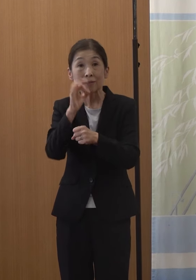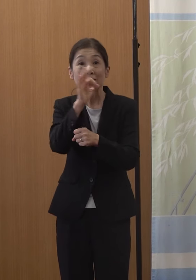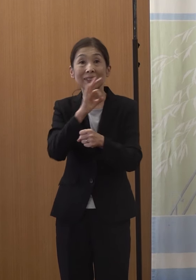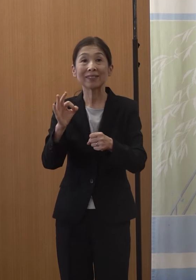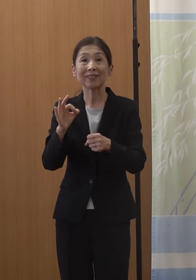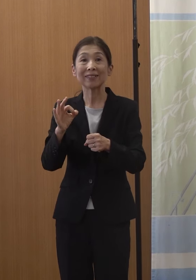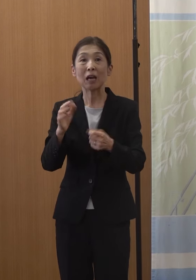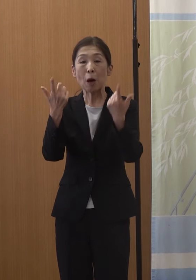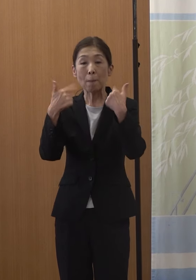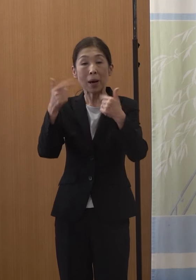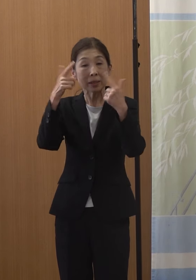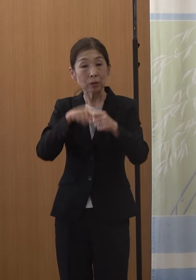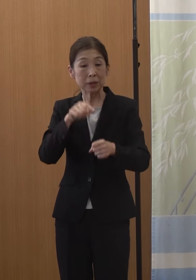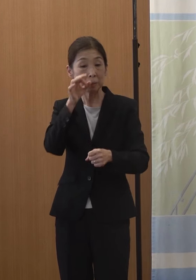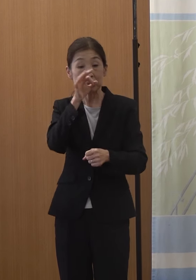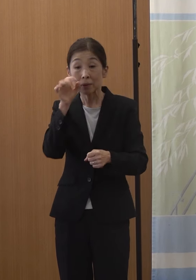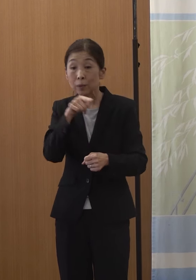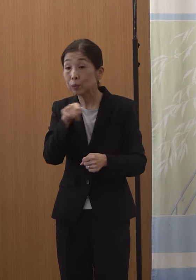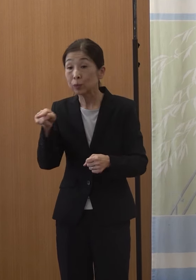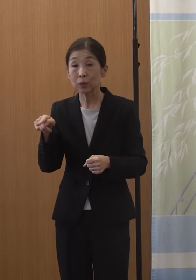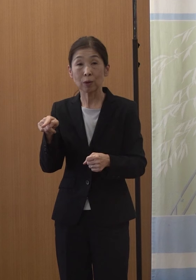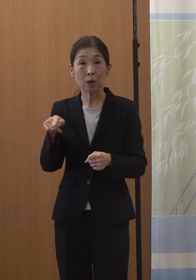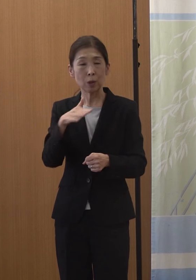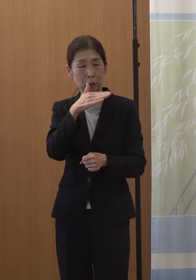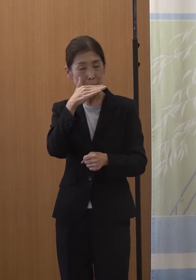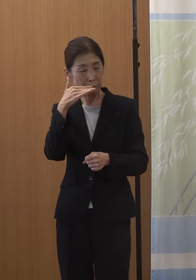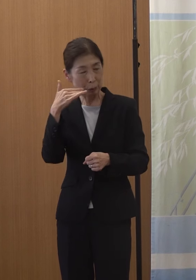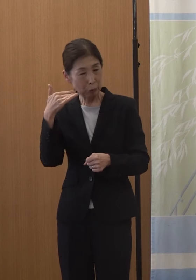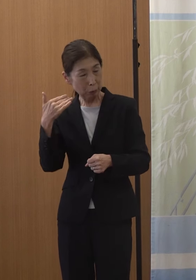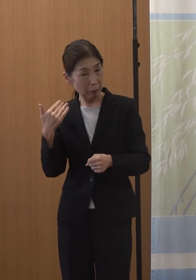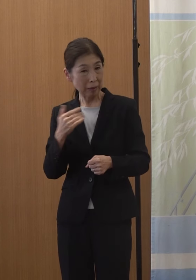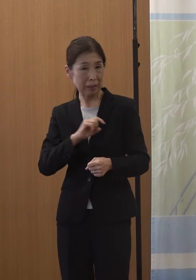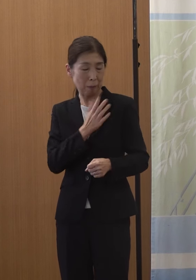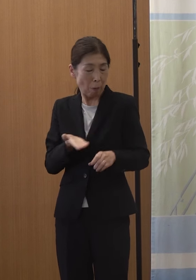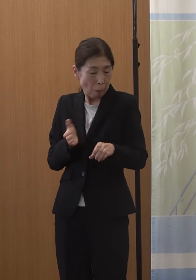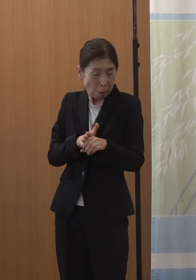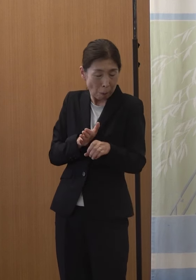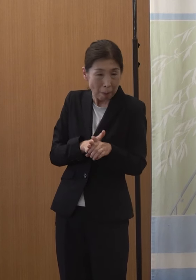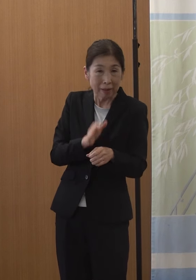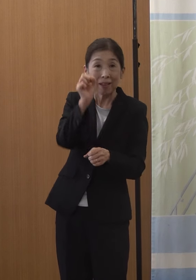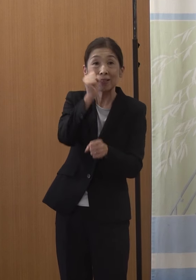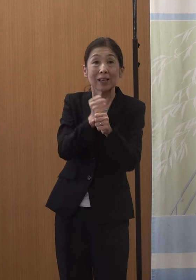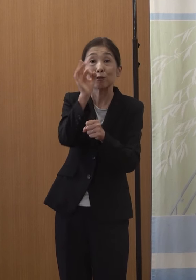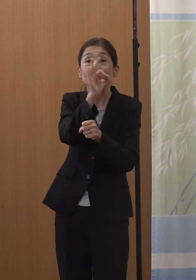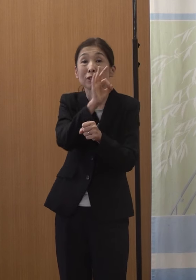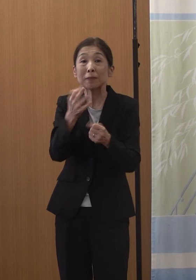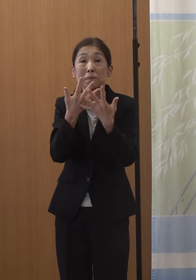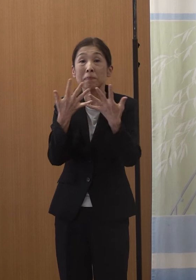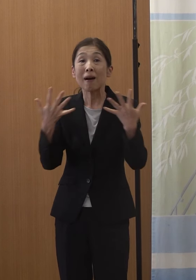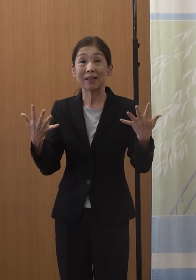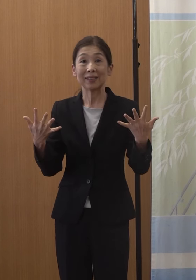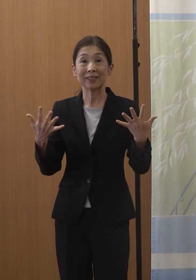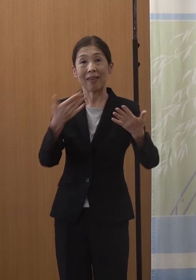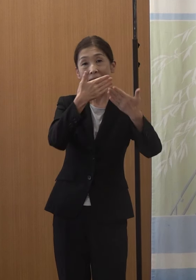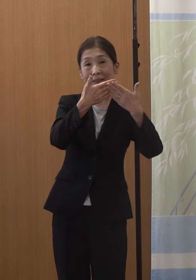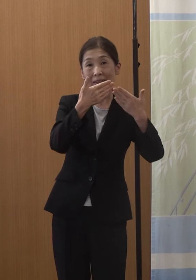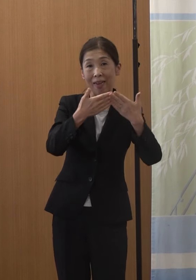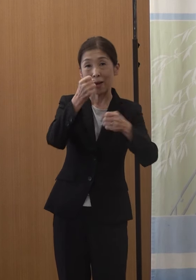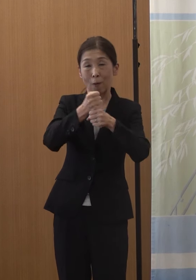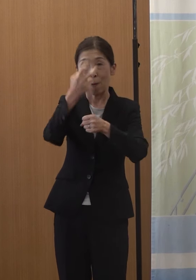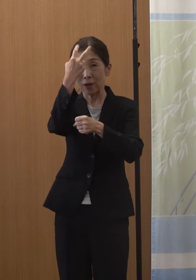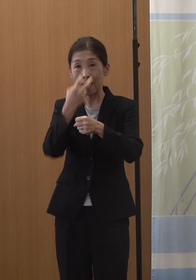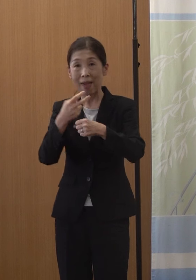拝見しておるんですけれども、非常に熱のこもった作品が出品されています。絵画、工芸、写